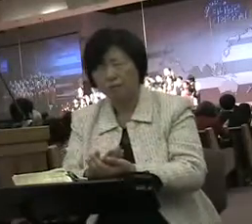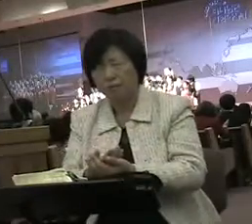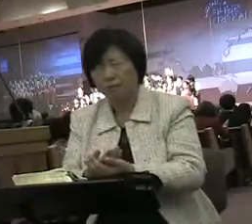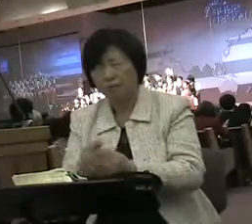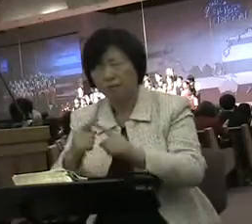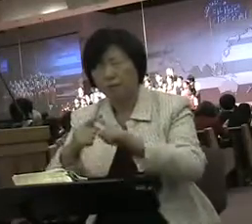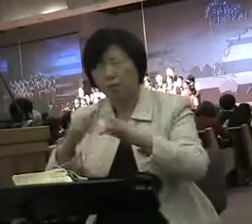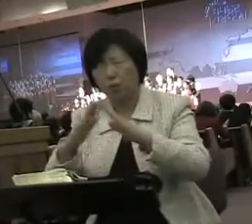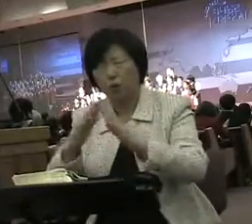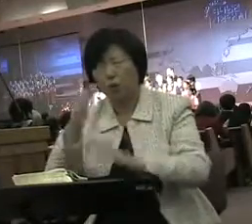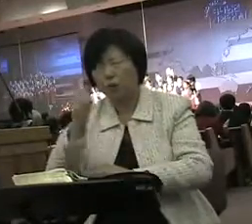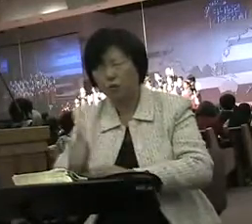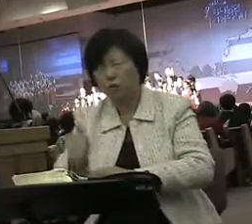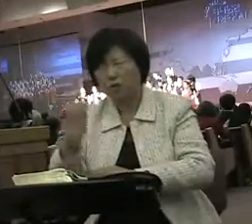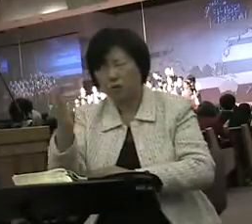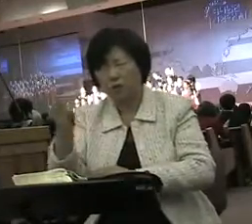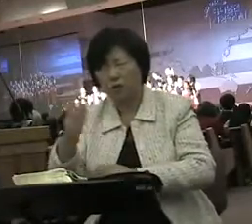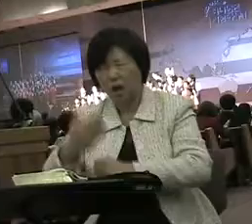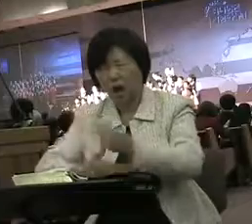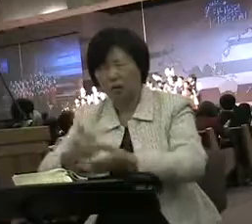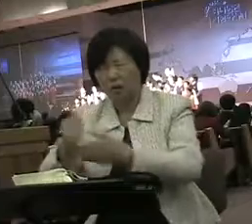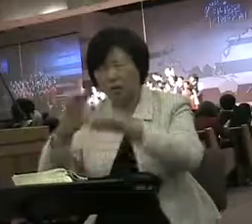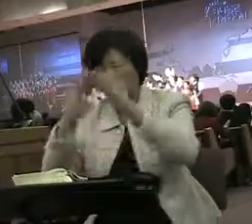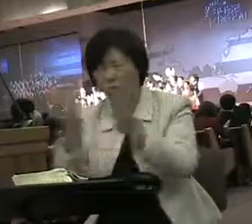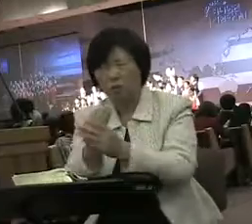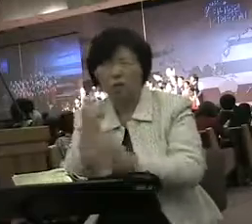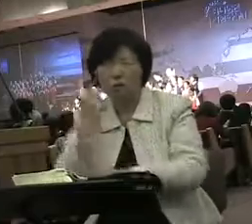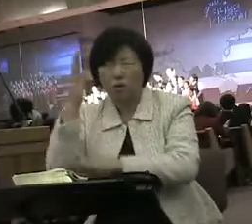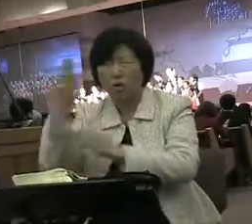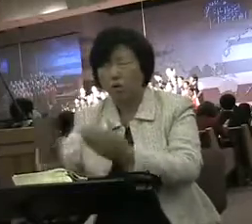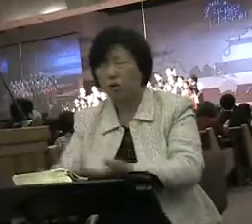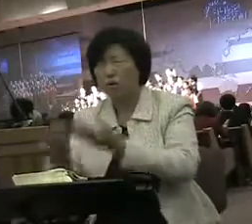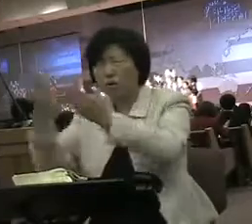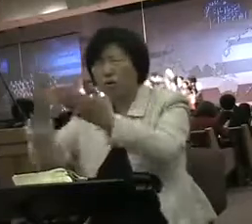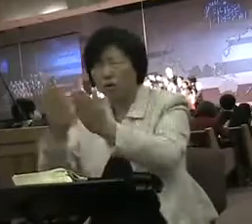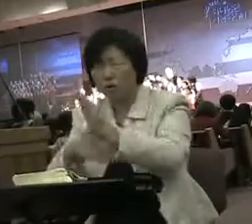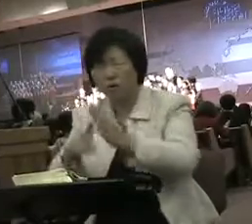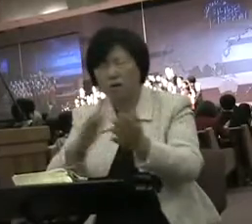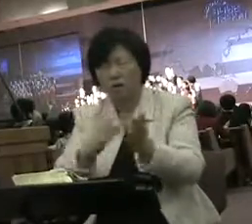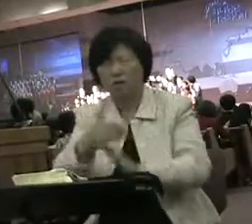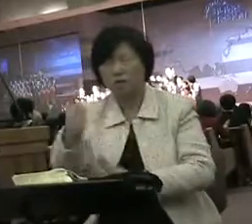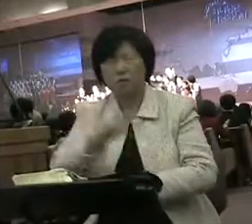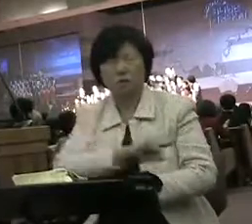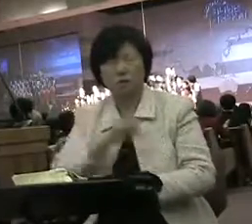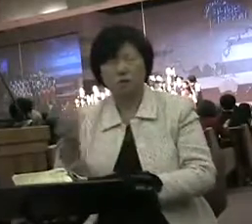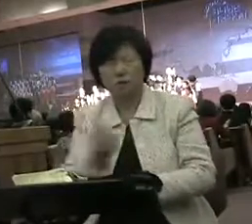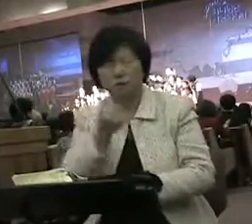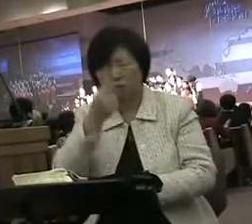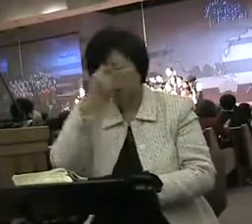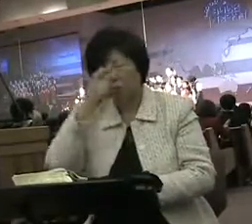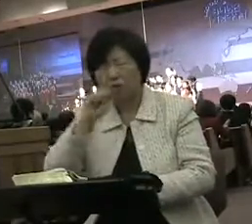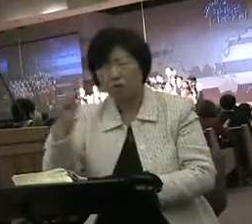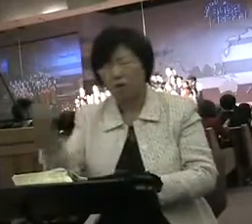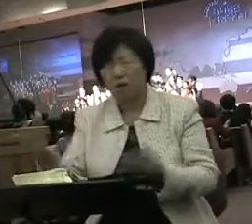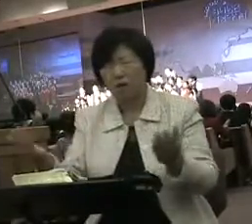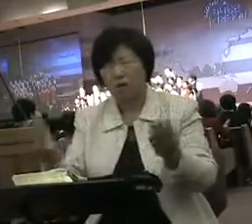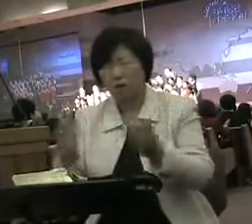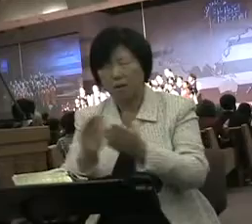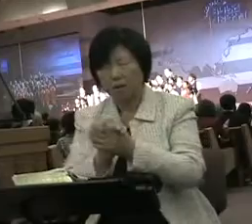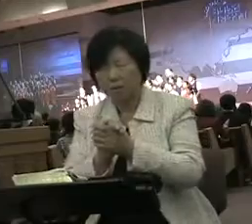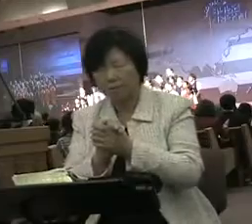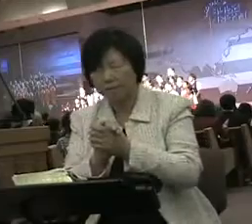주시옵소서. 교회의 주가 되시는 하나님께 모든 영광 올려드릴 때 이 모든 말씀을 예수님의 이름으로